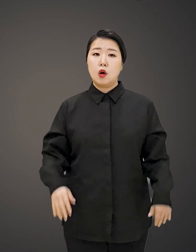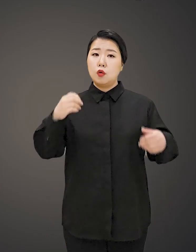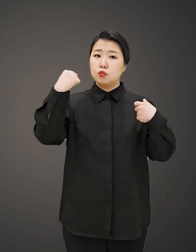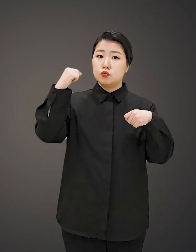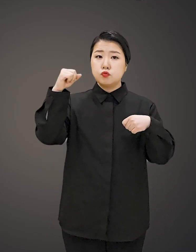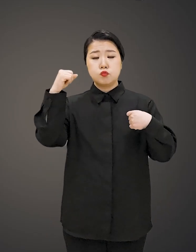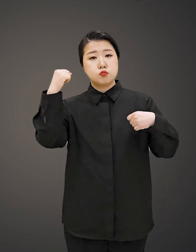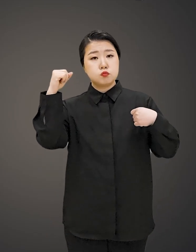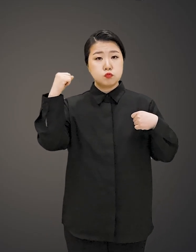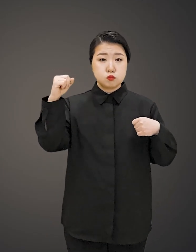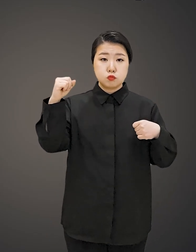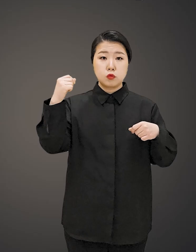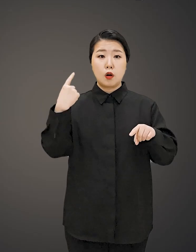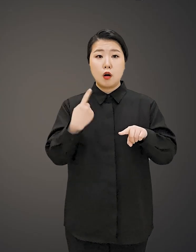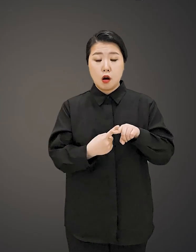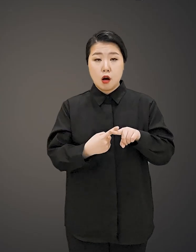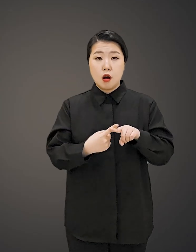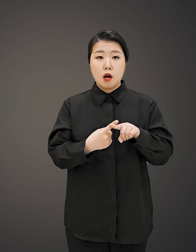춤을 추다가